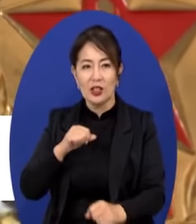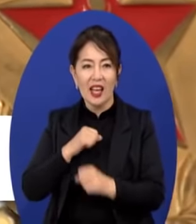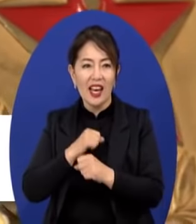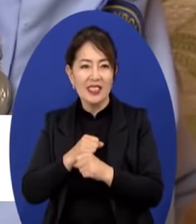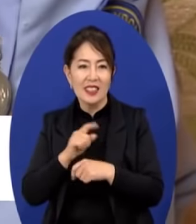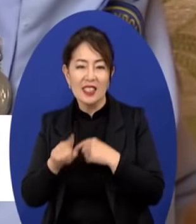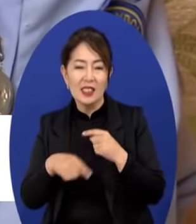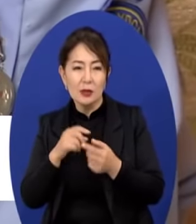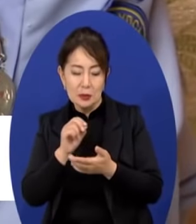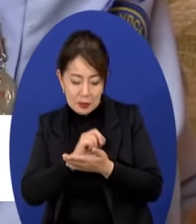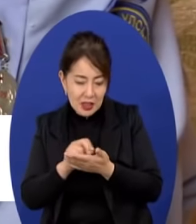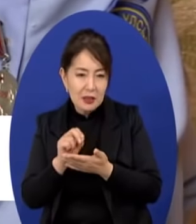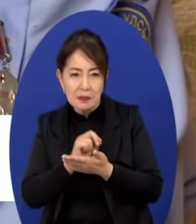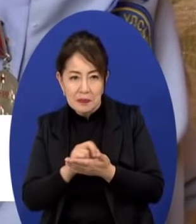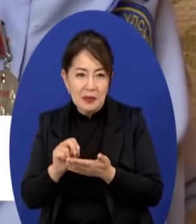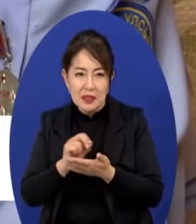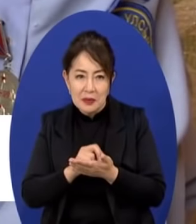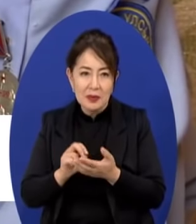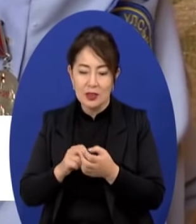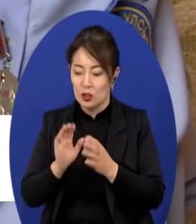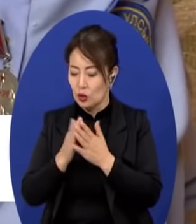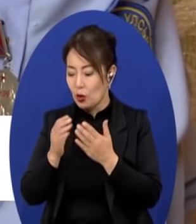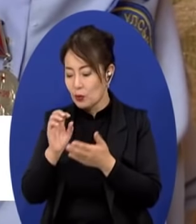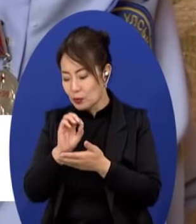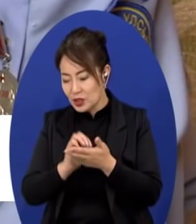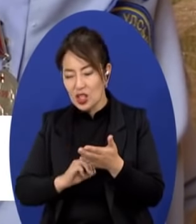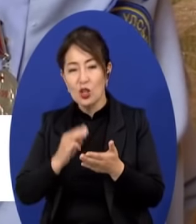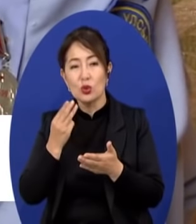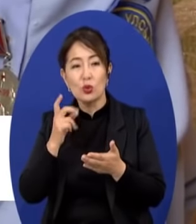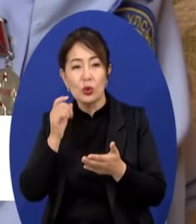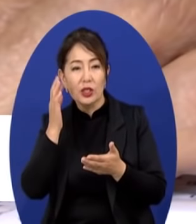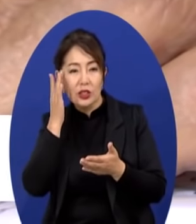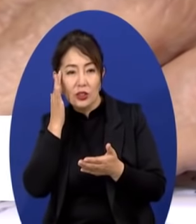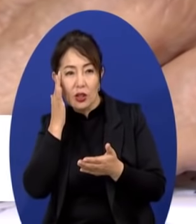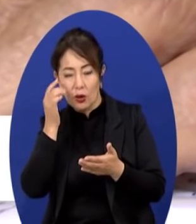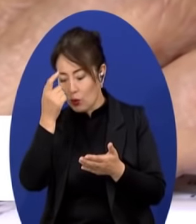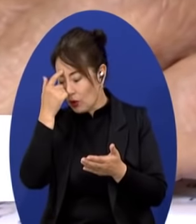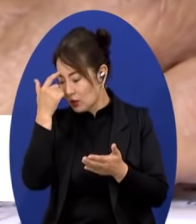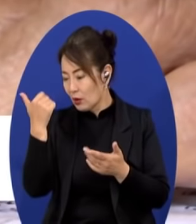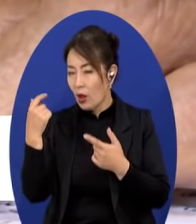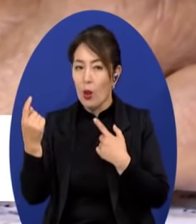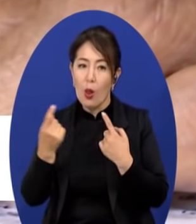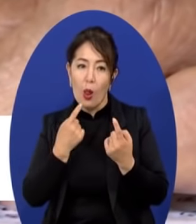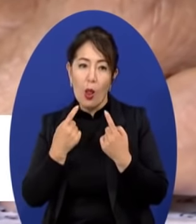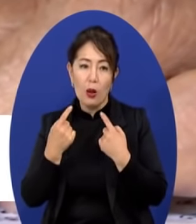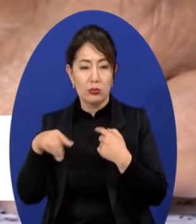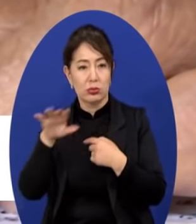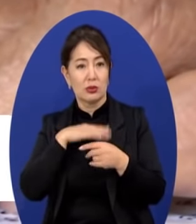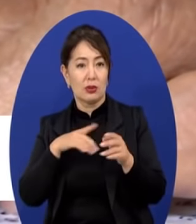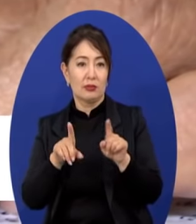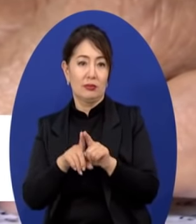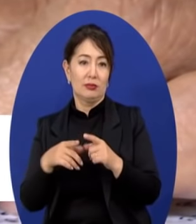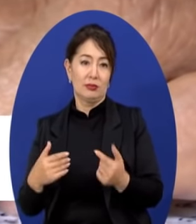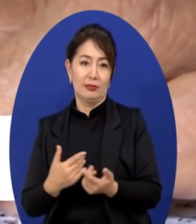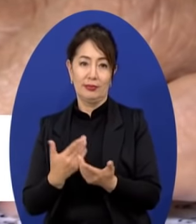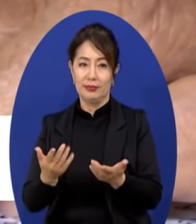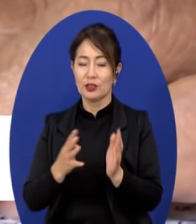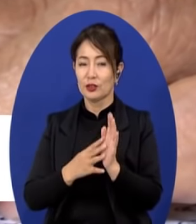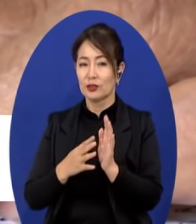илүү бичиг цаастай ноцолдож, ном бичиж шүлэг зохиож, ухаан саруул битэнтэй мөр цэрэгцэн амьдарч явна.